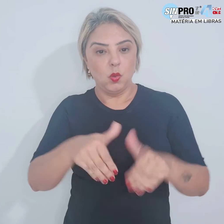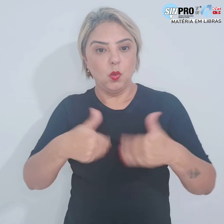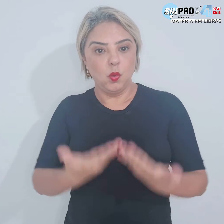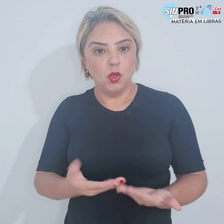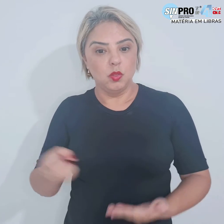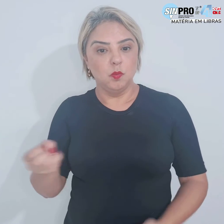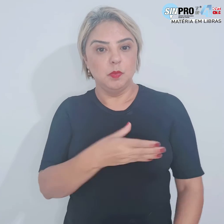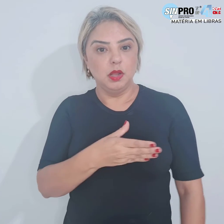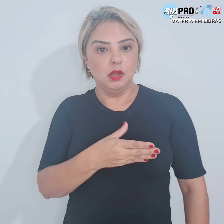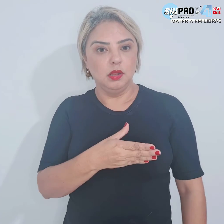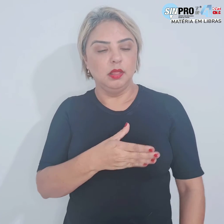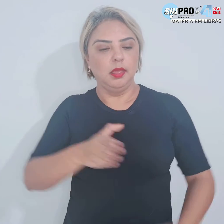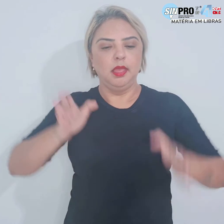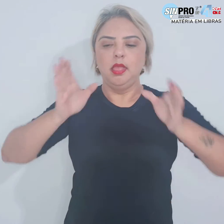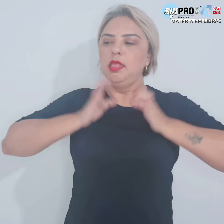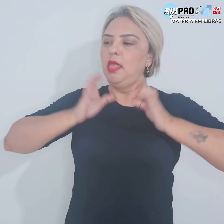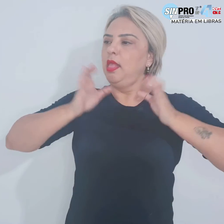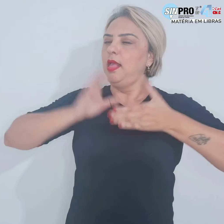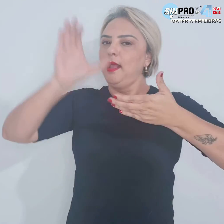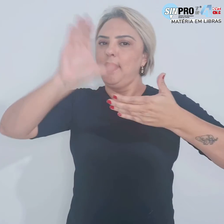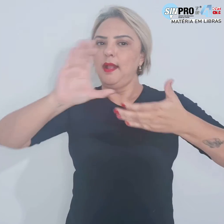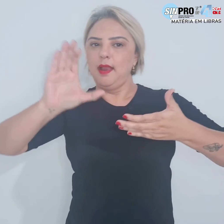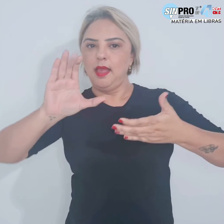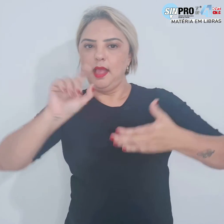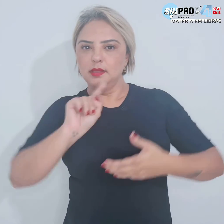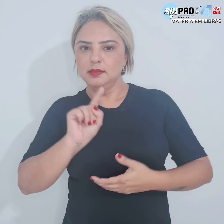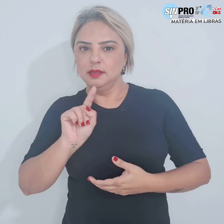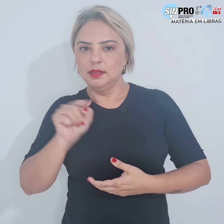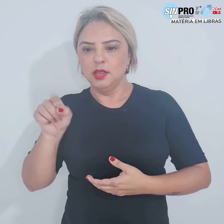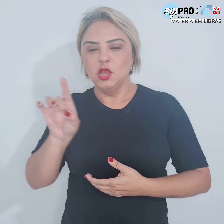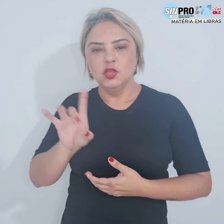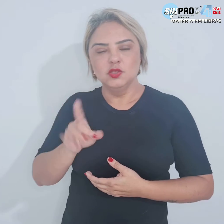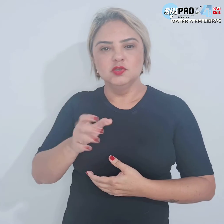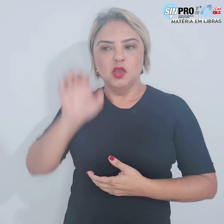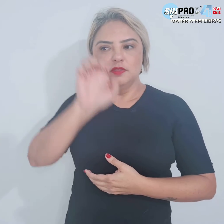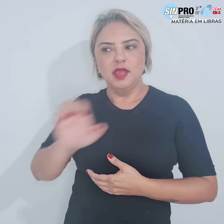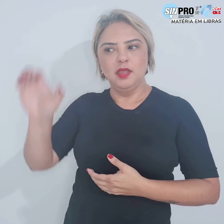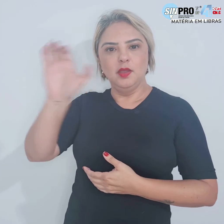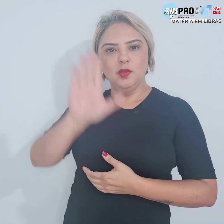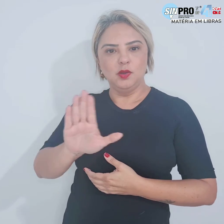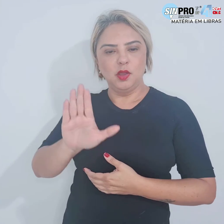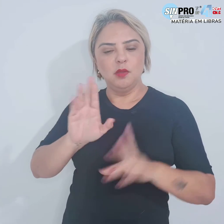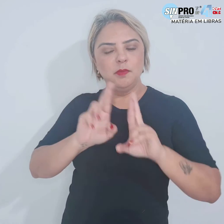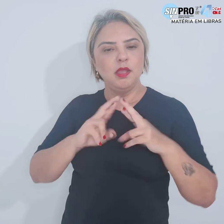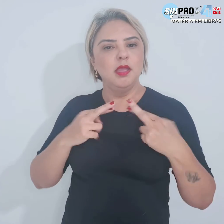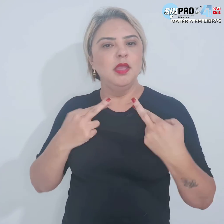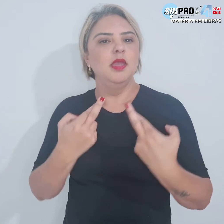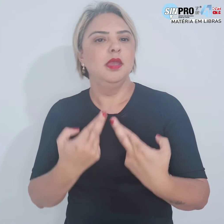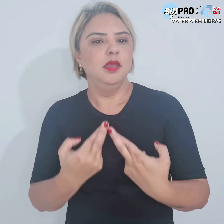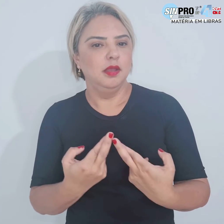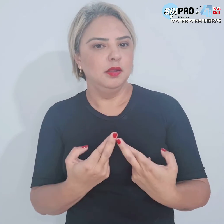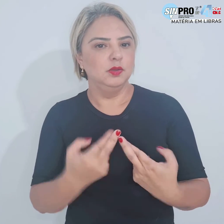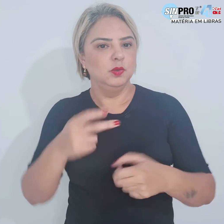2018, quando uma nova elite burguesa, não mais apenas europeia, se reuniu